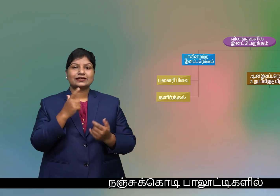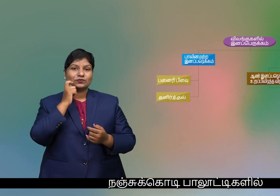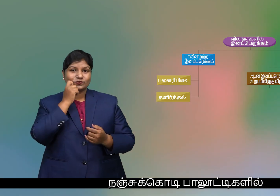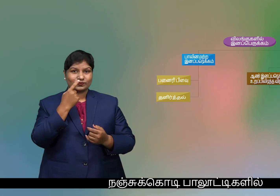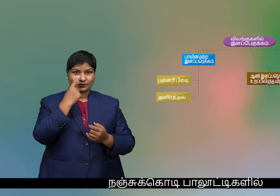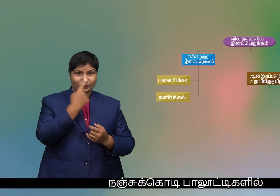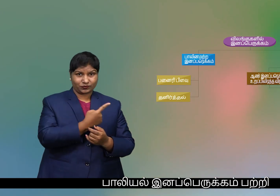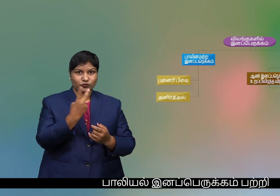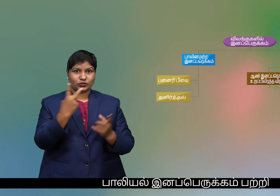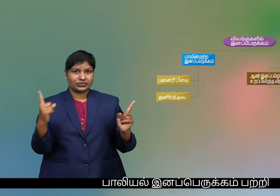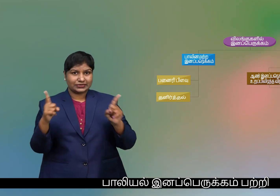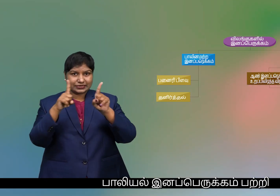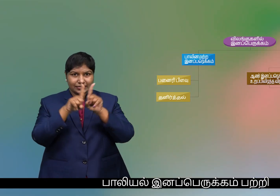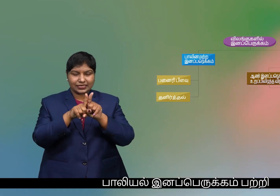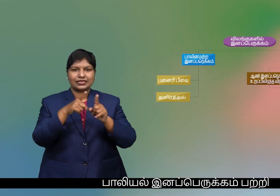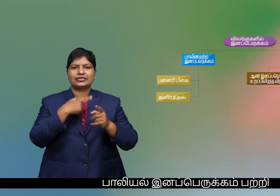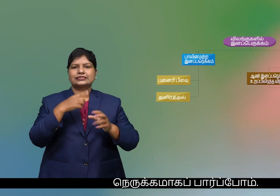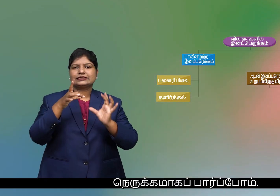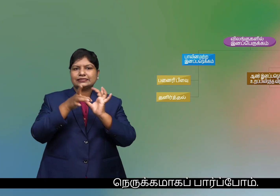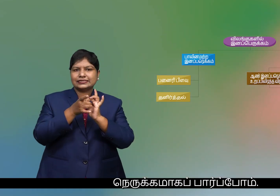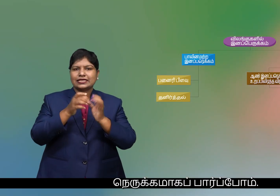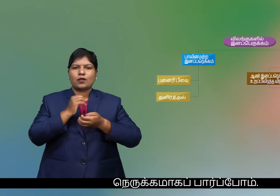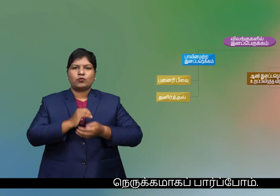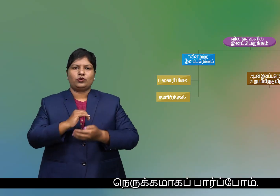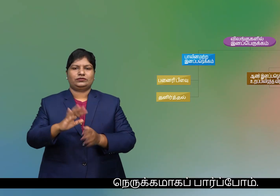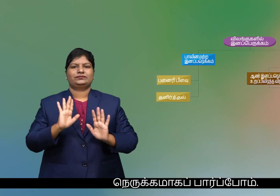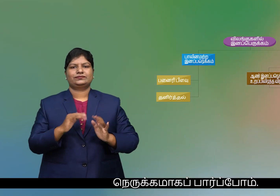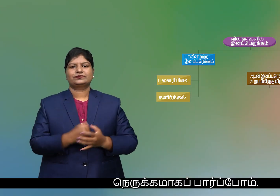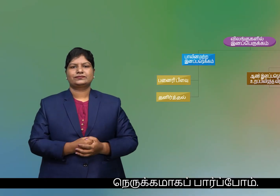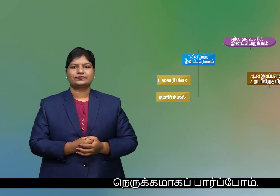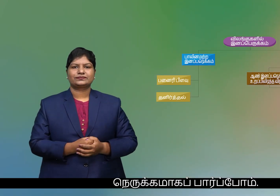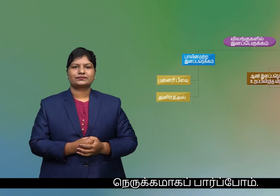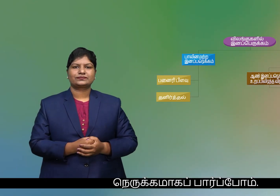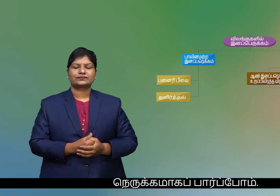நஞ்சுக்கொடி பாலூட்டிகளில் பாலியல் இனப்பெருக்கம் பற்றி நெருக்கமாக பார்ப்போம்.